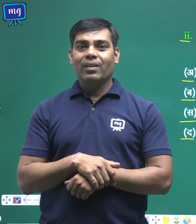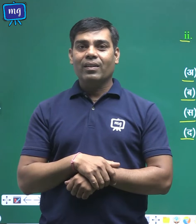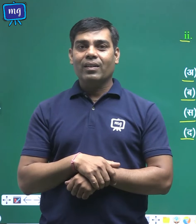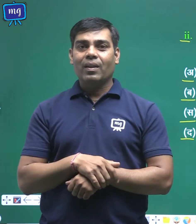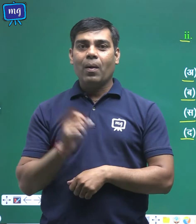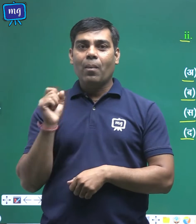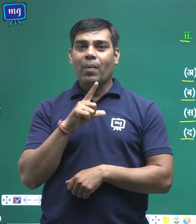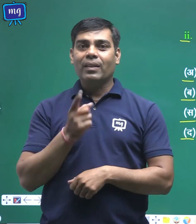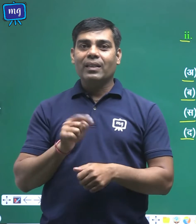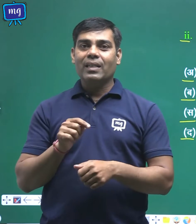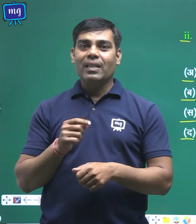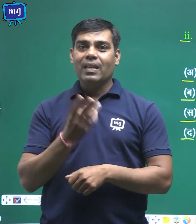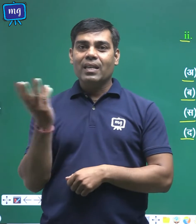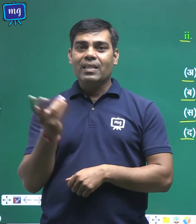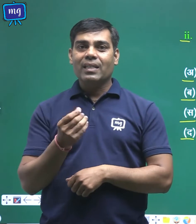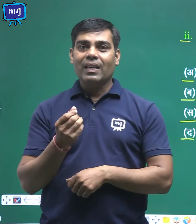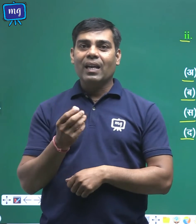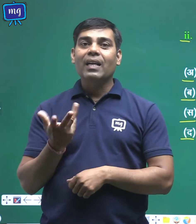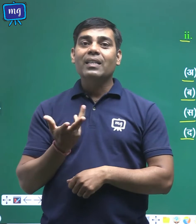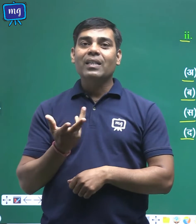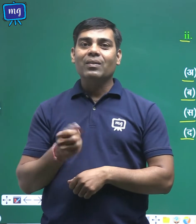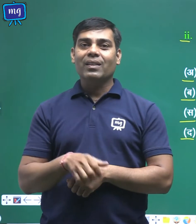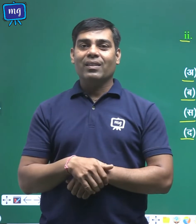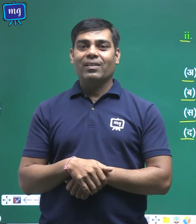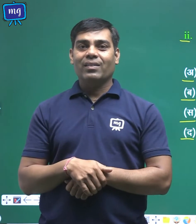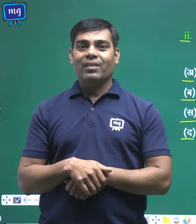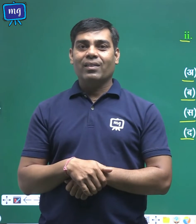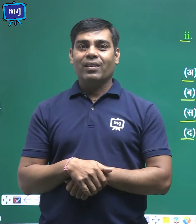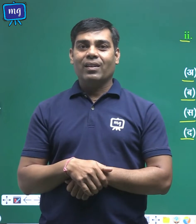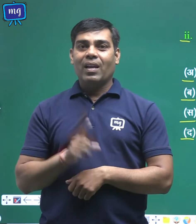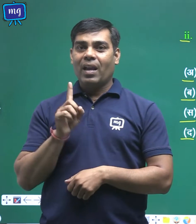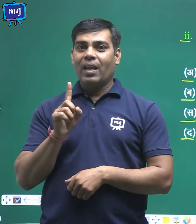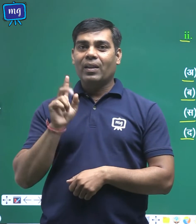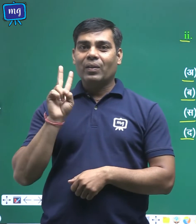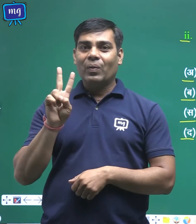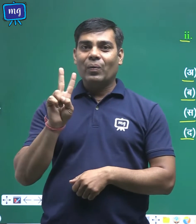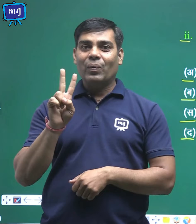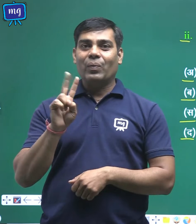महीनों की संख्या कितनी होती है? 12 है।